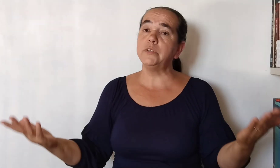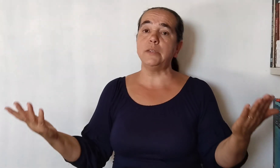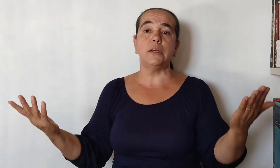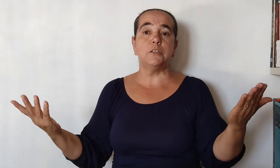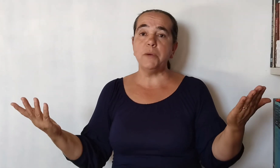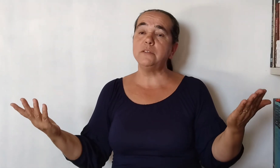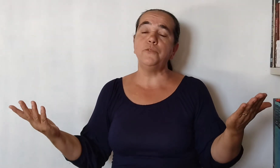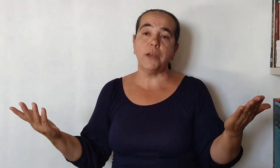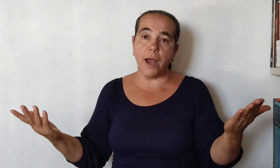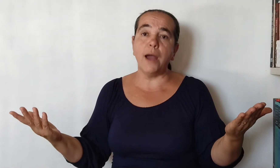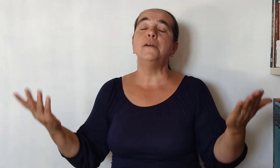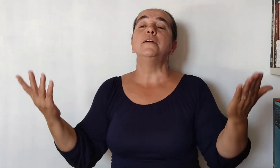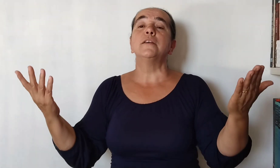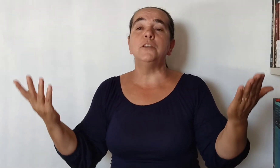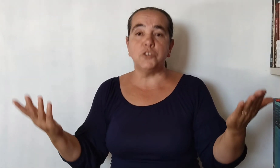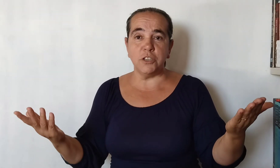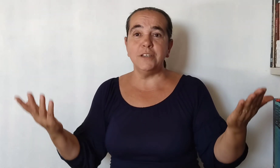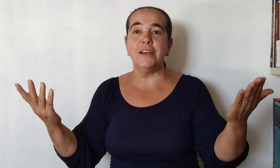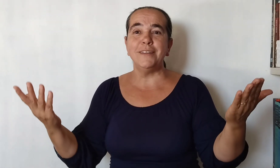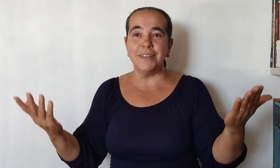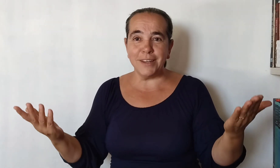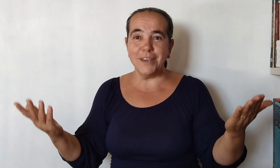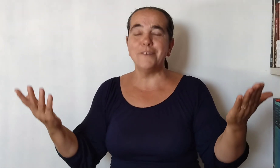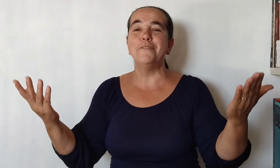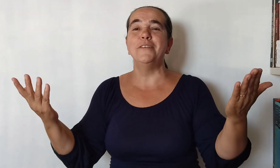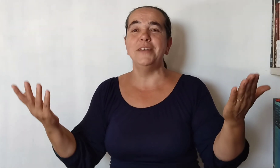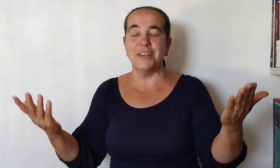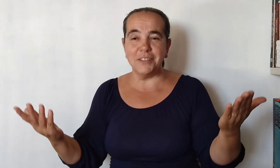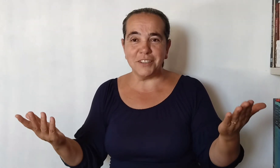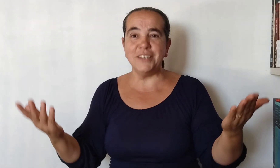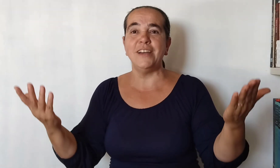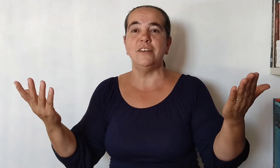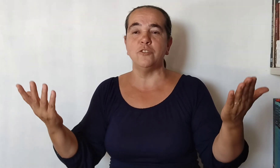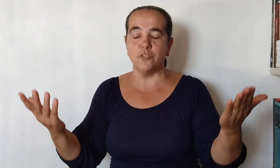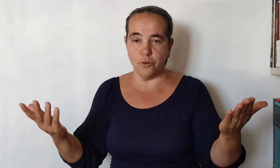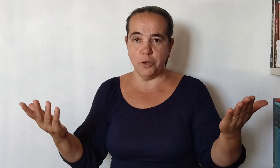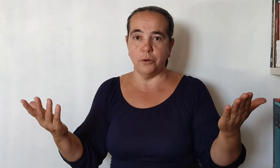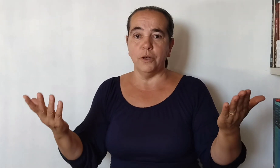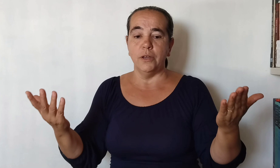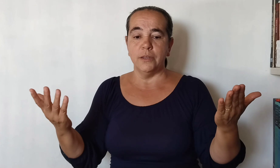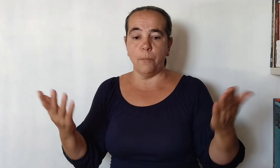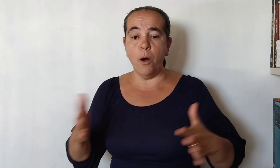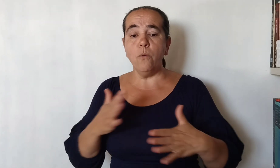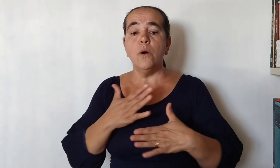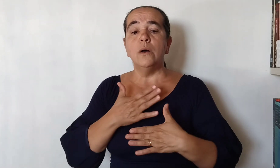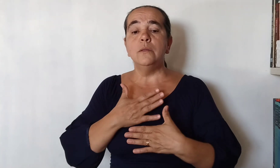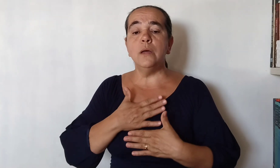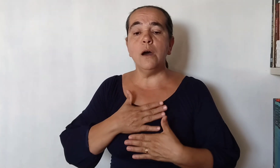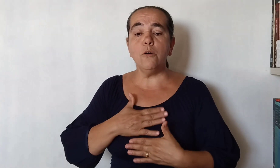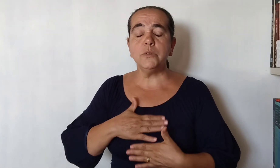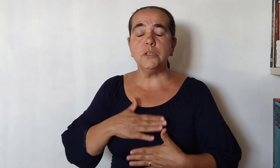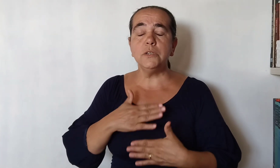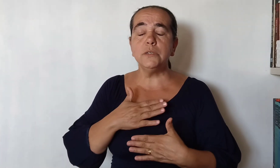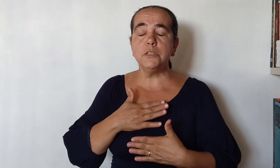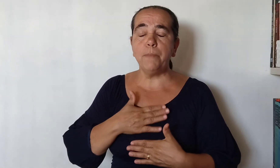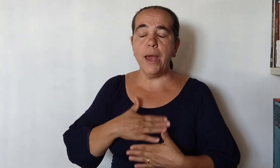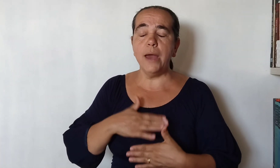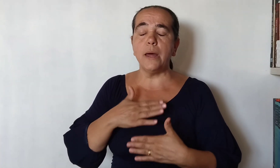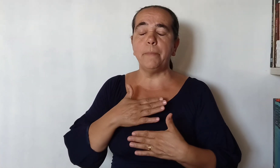você tem que especificar que tinha trigo e que tinha joio. Tá bom? Não se desespera,